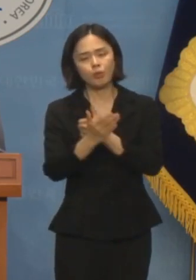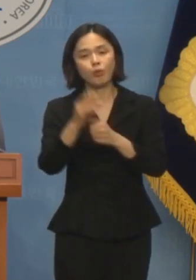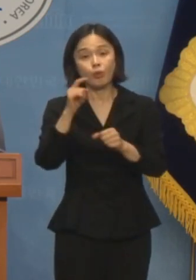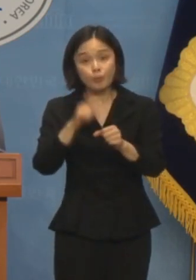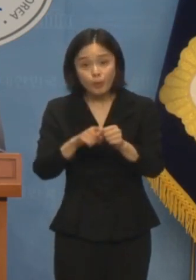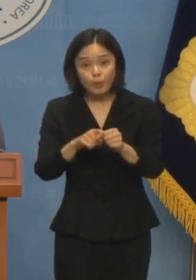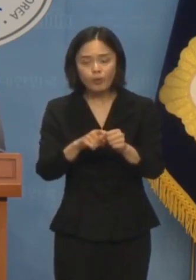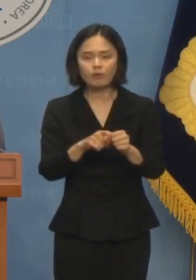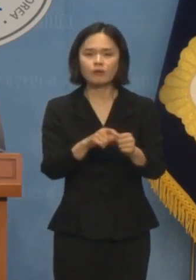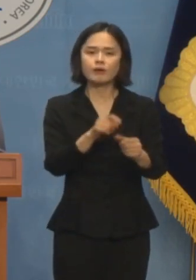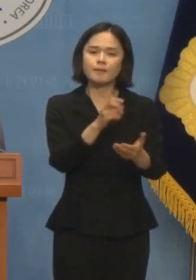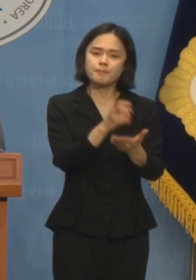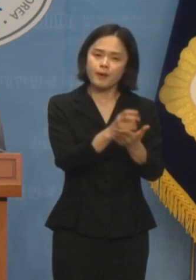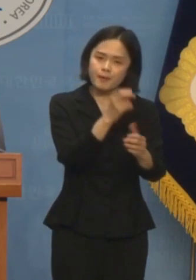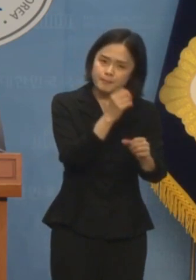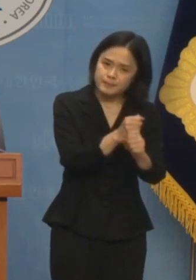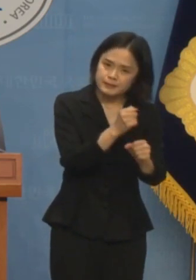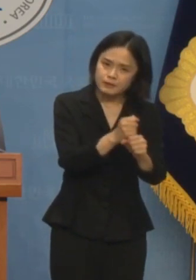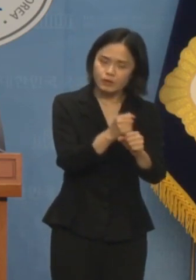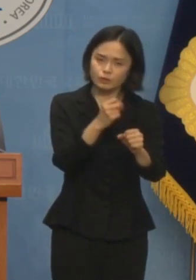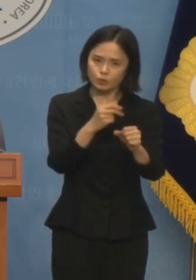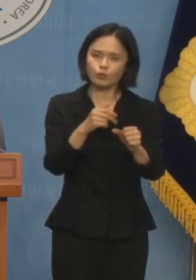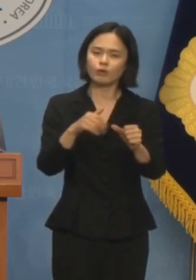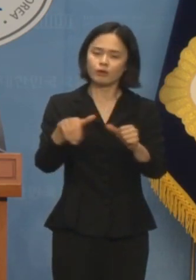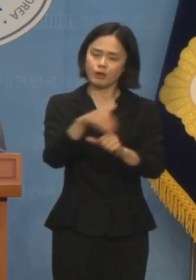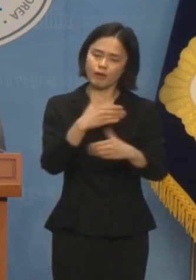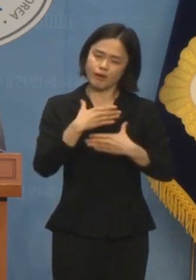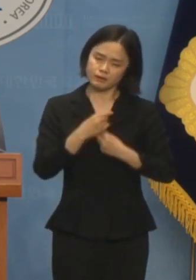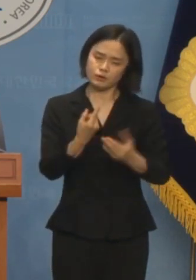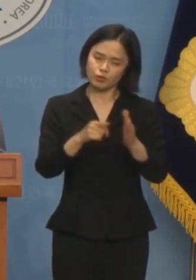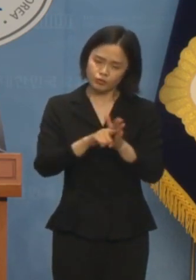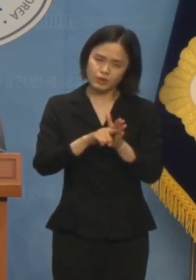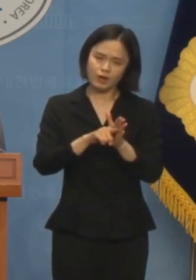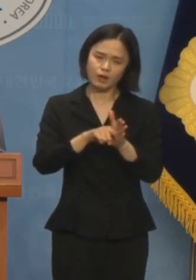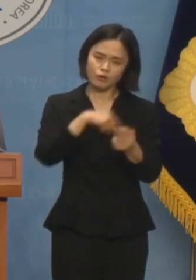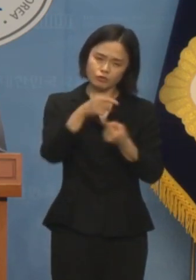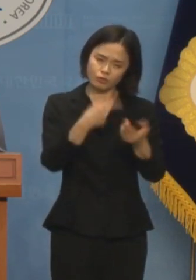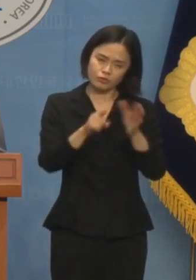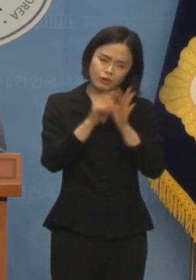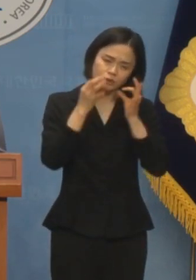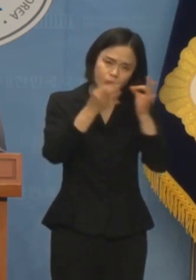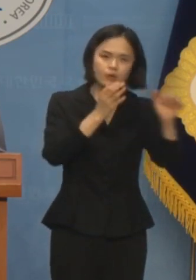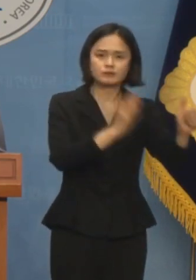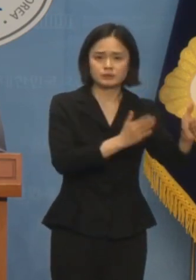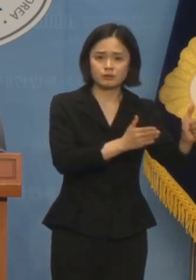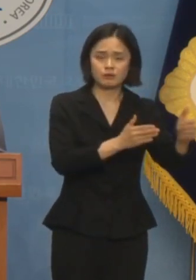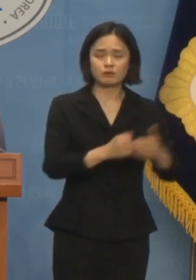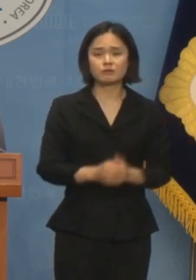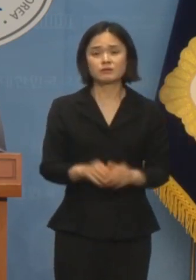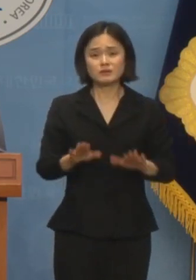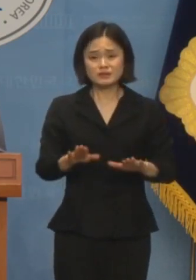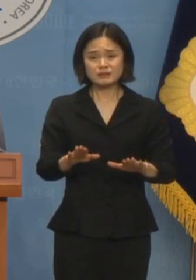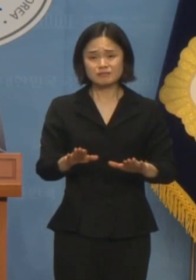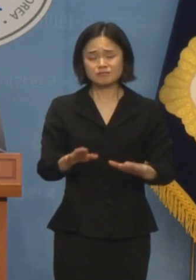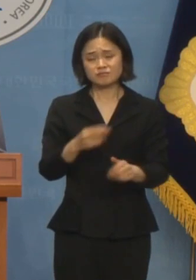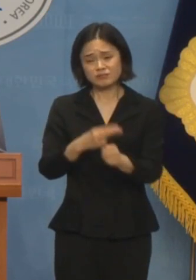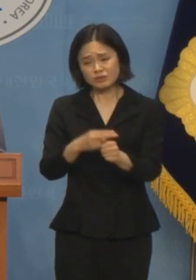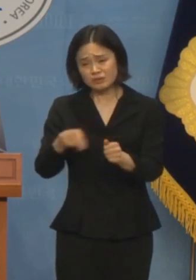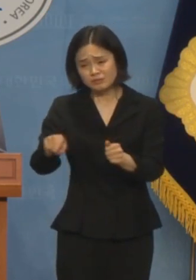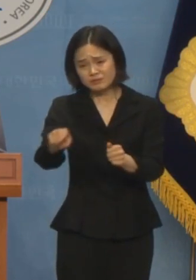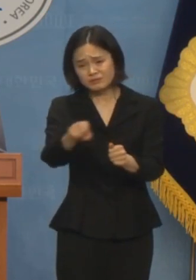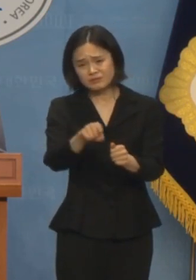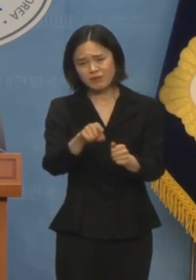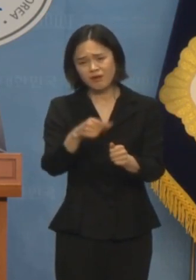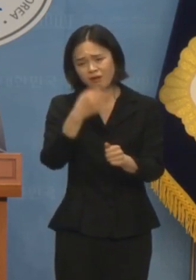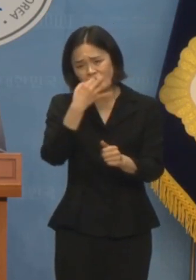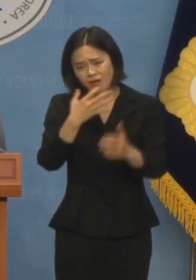개선과 안착을 위해 꾸준히 노력해 주십시오. 지금도 어딘가에 있는 힘을 다해 하루하루 버티는 선생님이